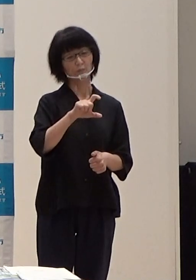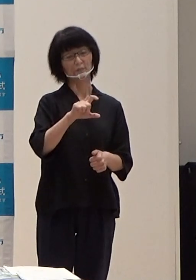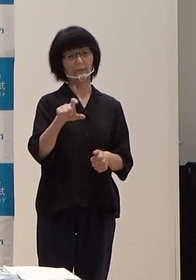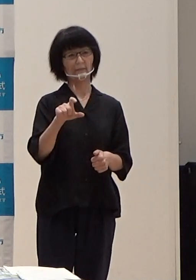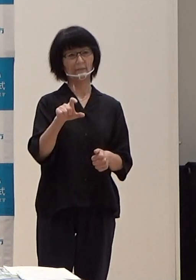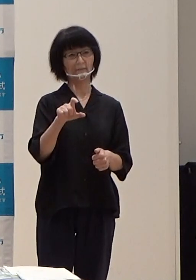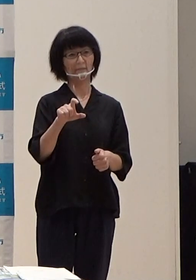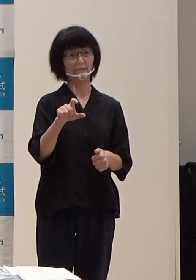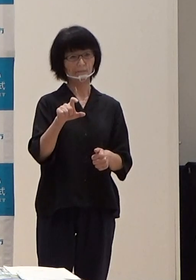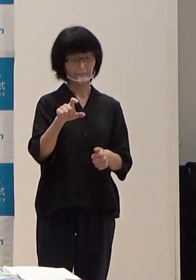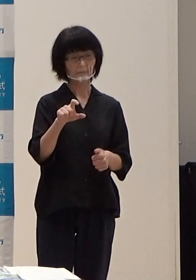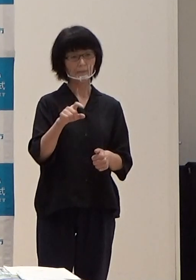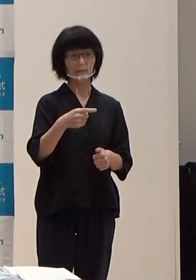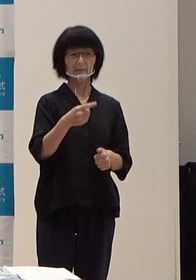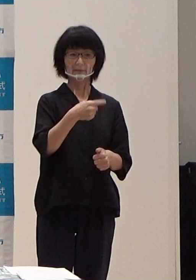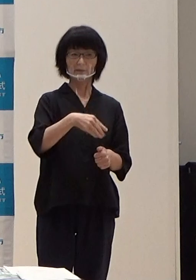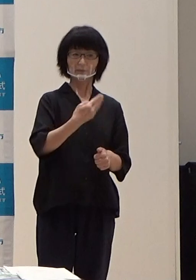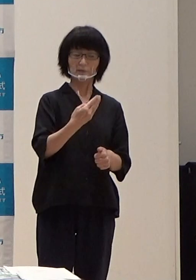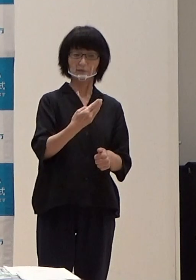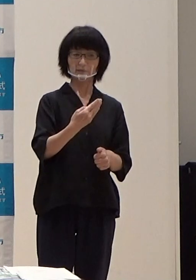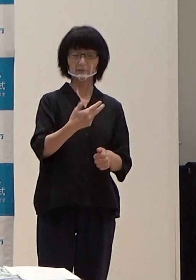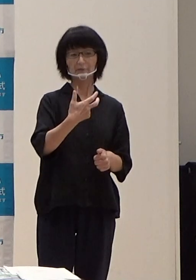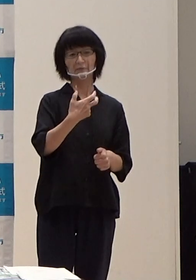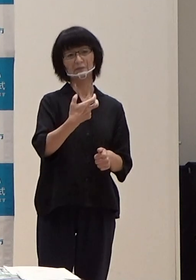して1970長い